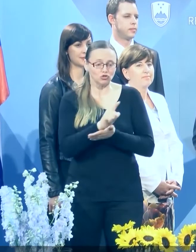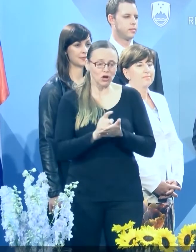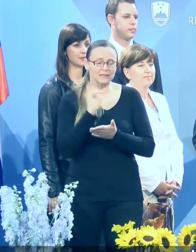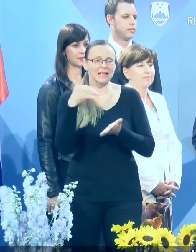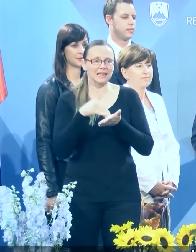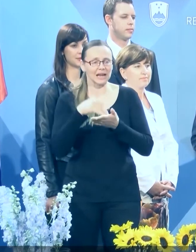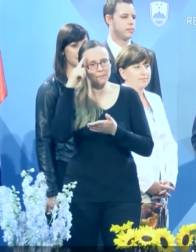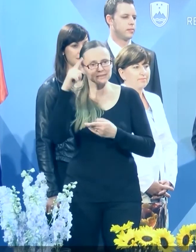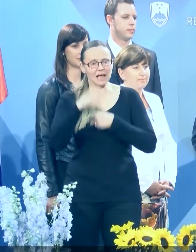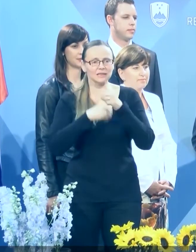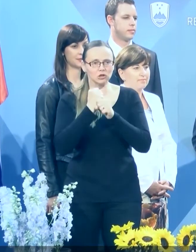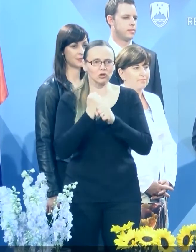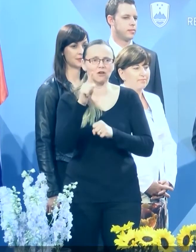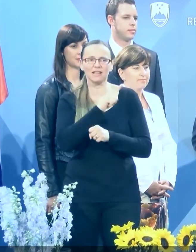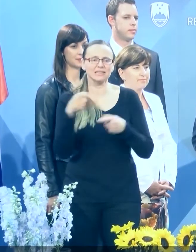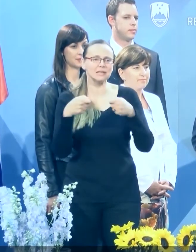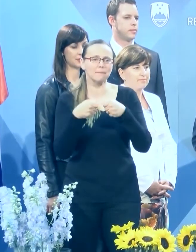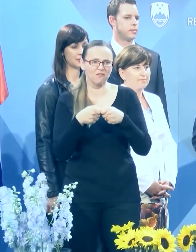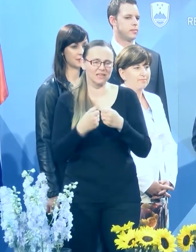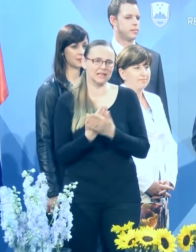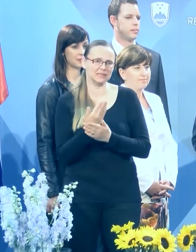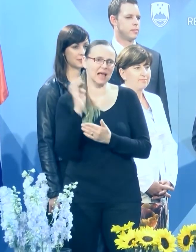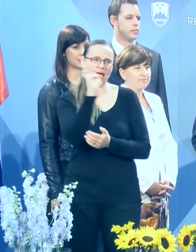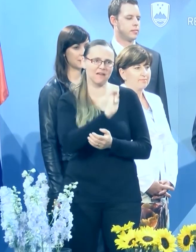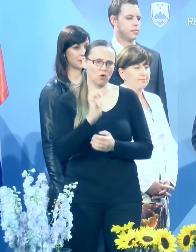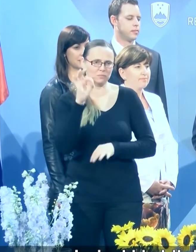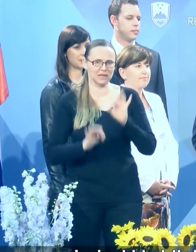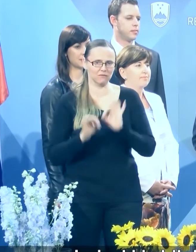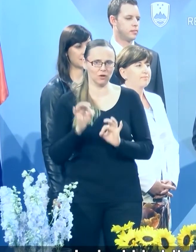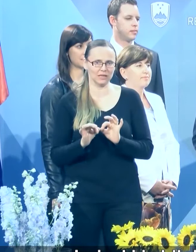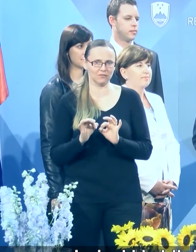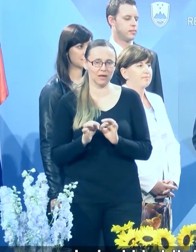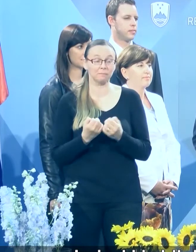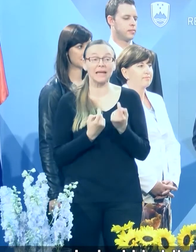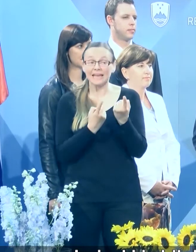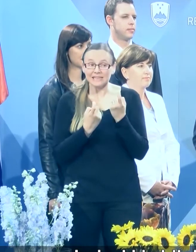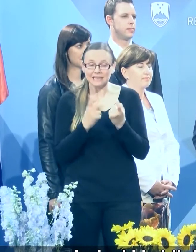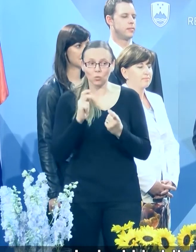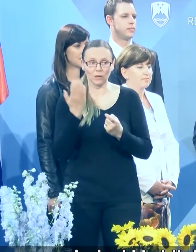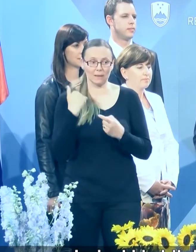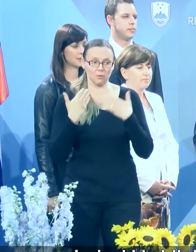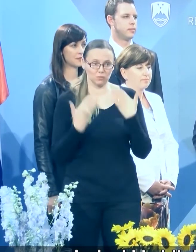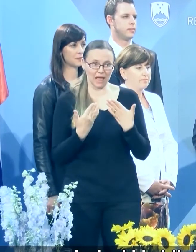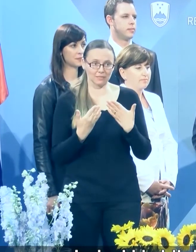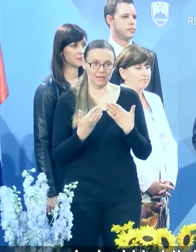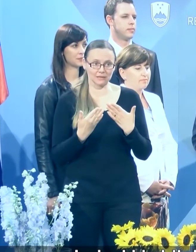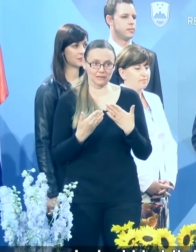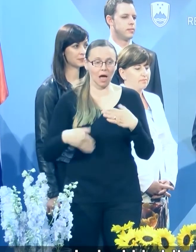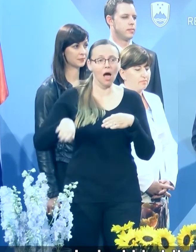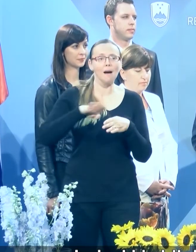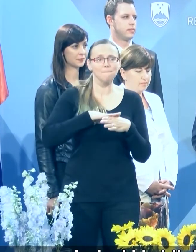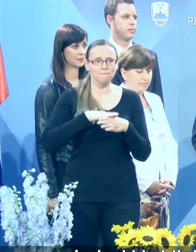znati sodelovati in se povezati za evropske volitve. Izziv, ki je bil danes poplačan z